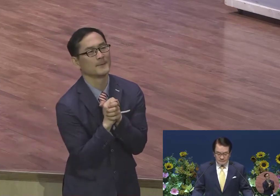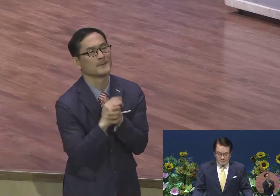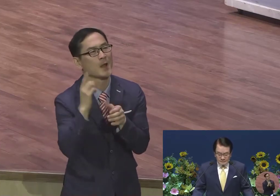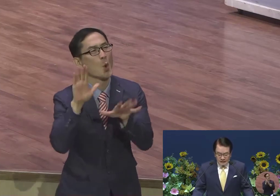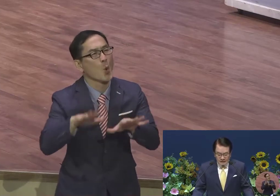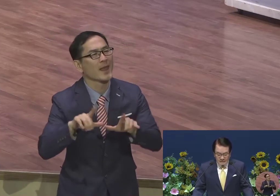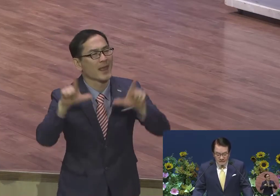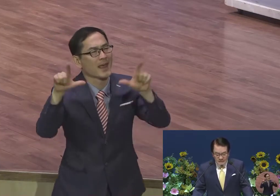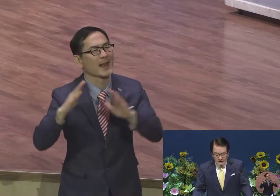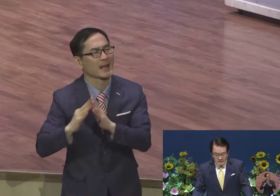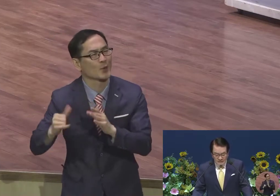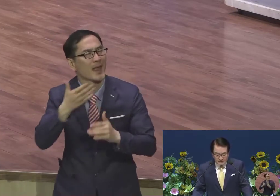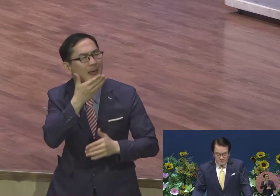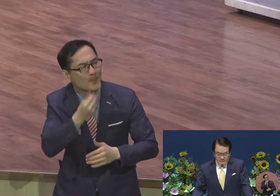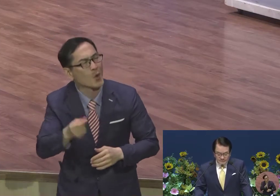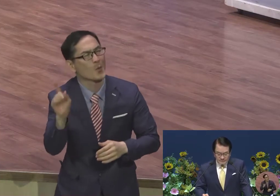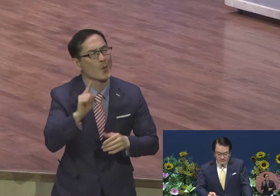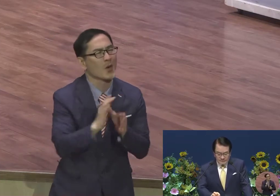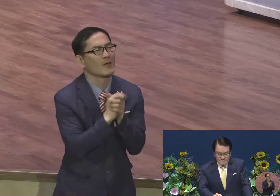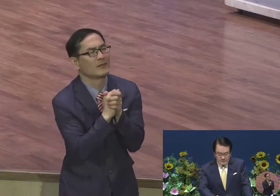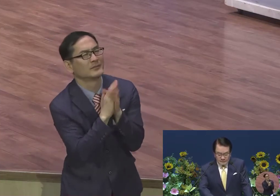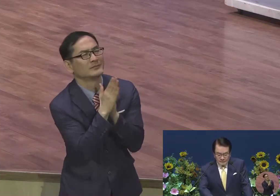마귀 식인들